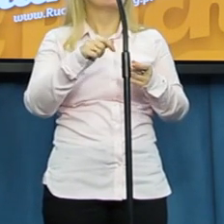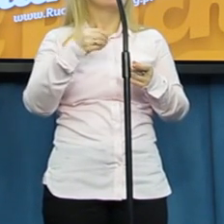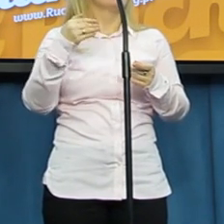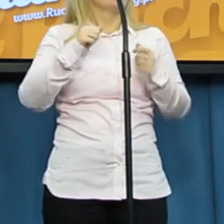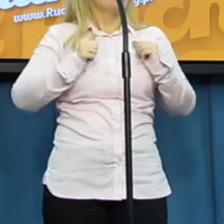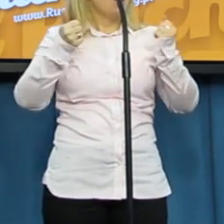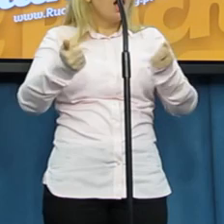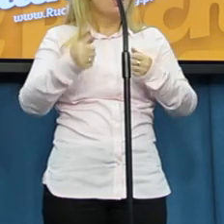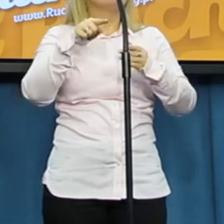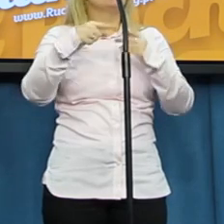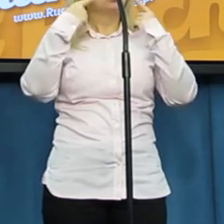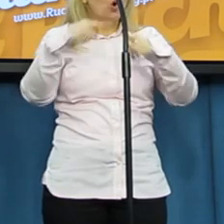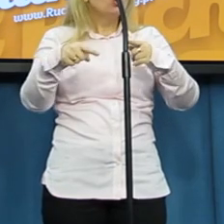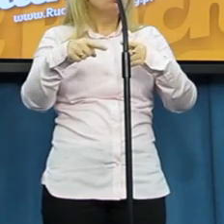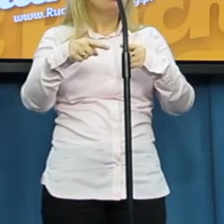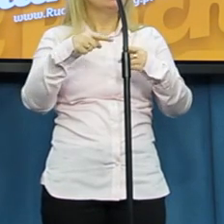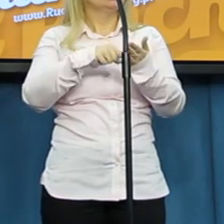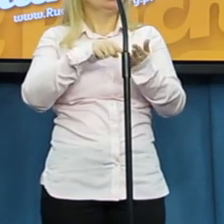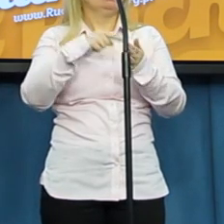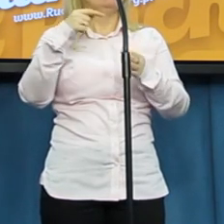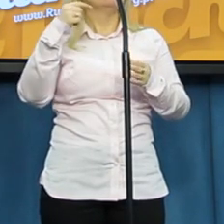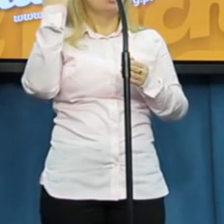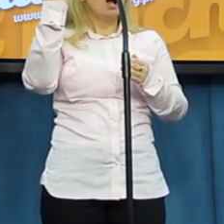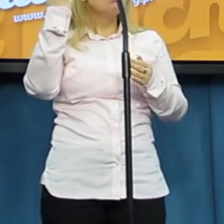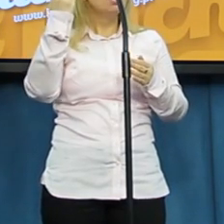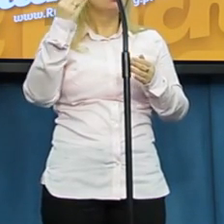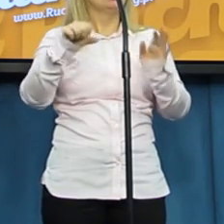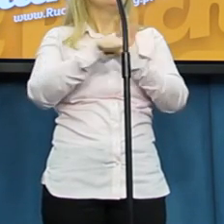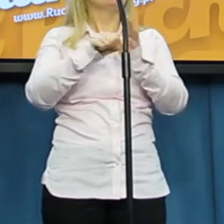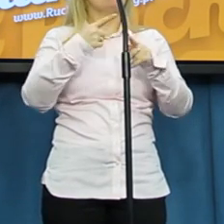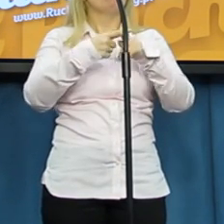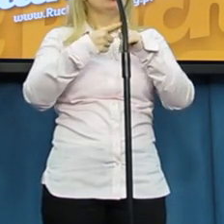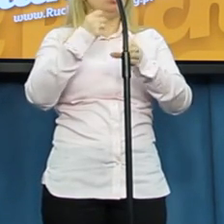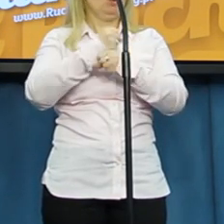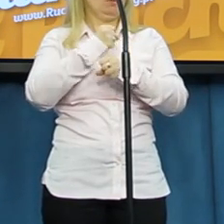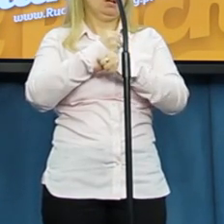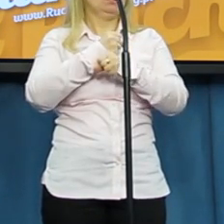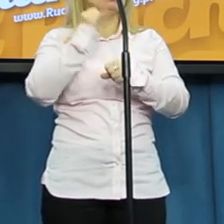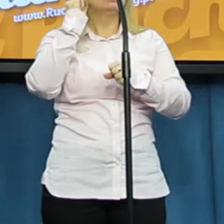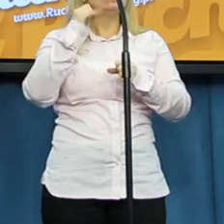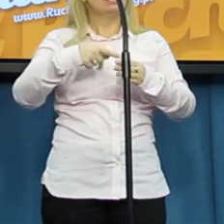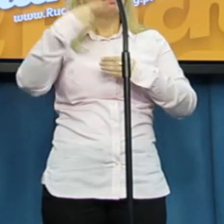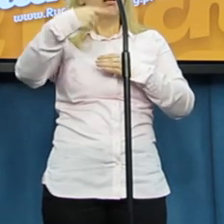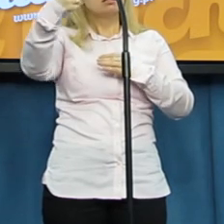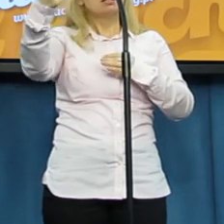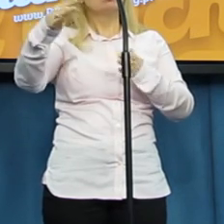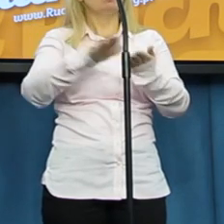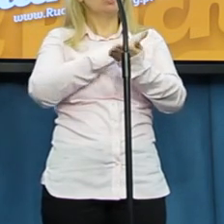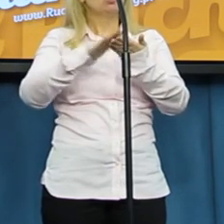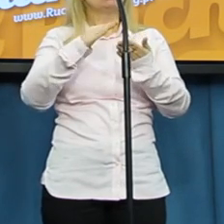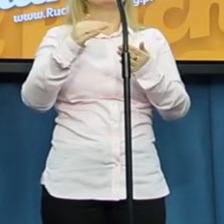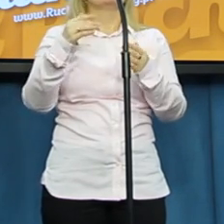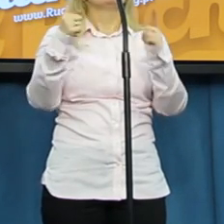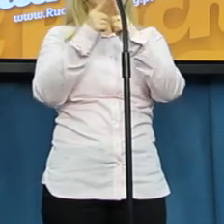aby odpowiedzieli na ten właśnie dzisiaj mój apel do współpracy i żebyśmy w następnych miesiącach i tygodniach odbyli cały szereg